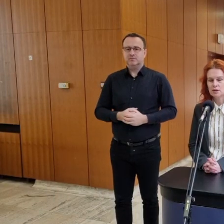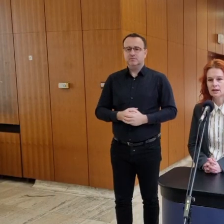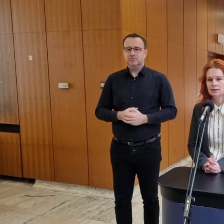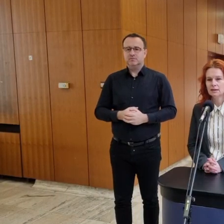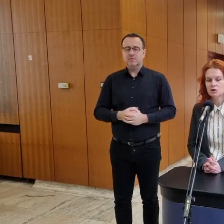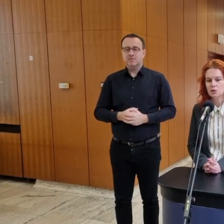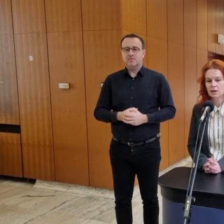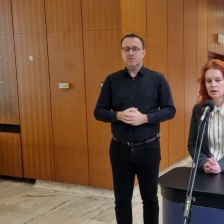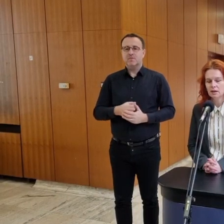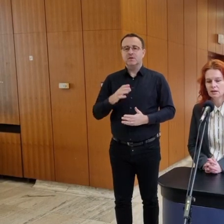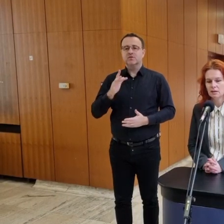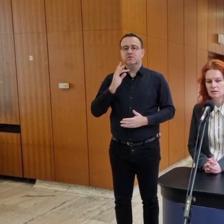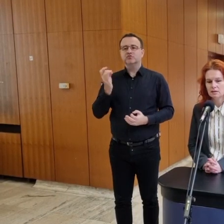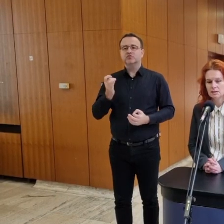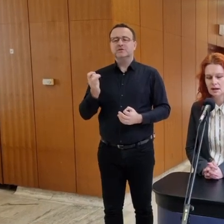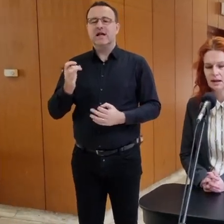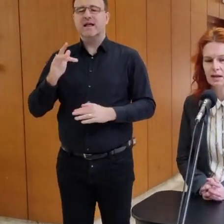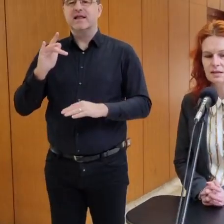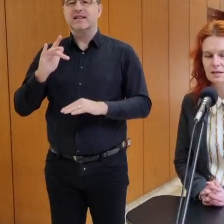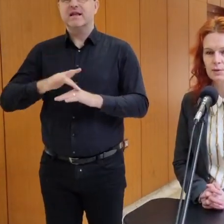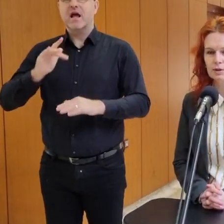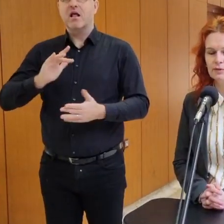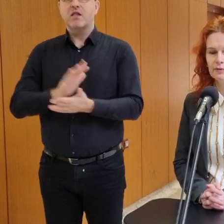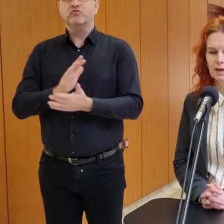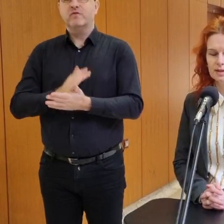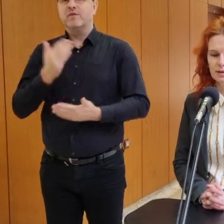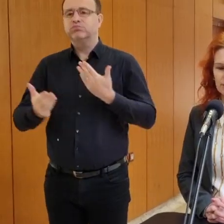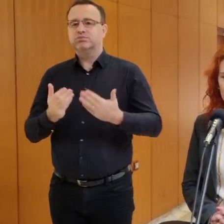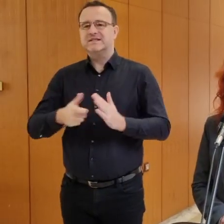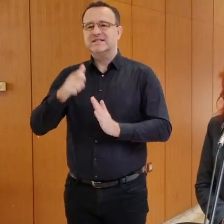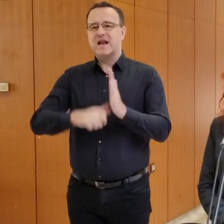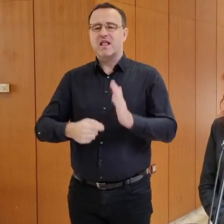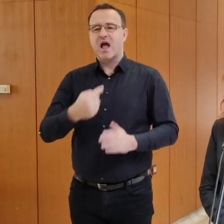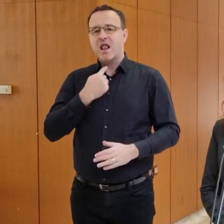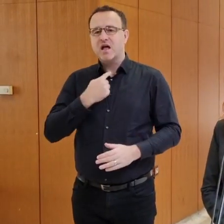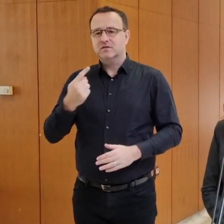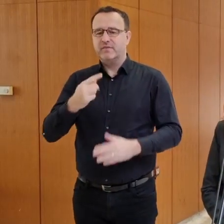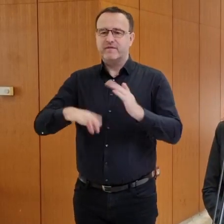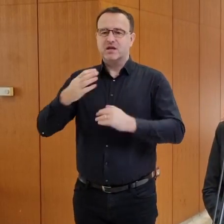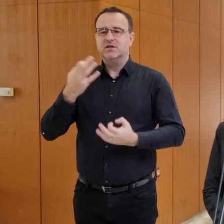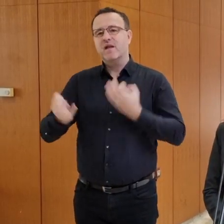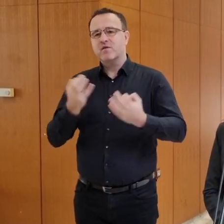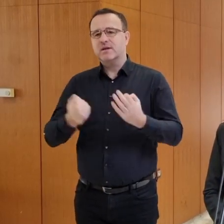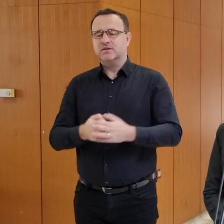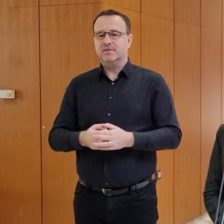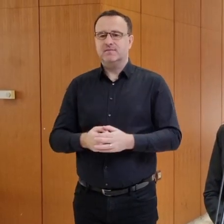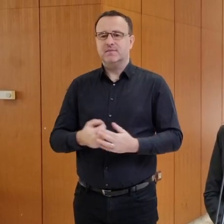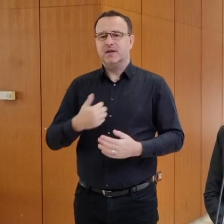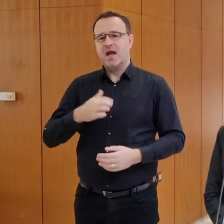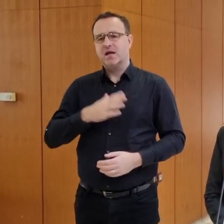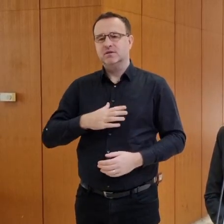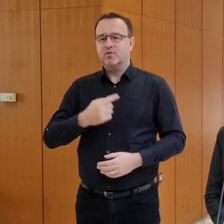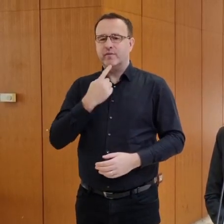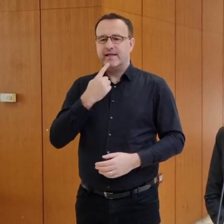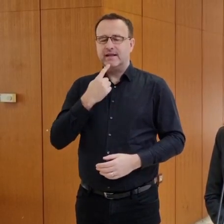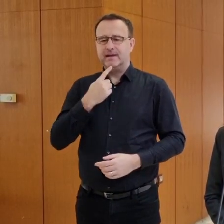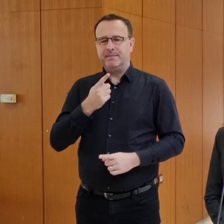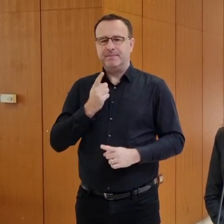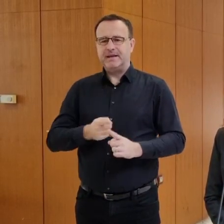Dobre, čo sa týka tej tlačovky strany Hlas, tak bolo tam viacero informácií, ktoré by som chcela uviesť na správnu